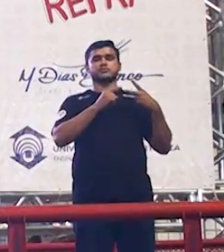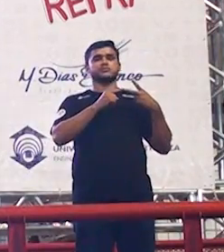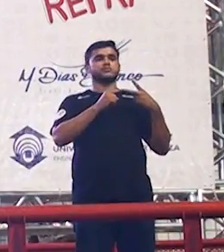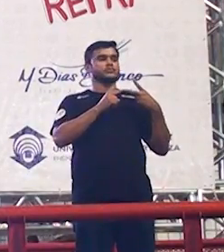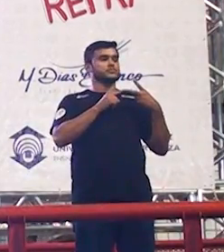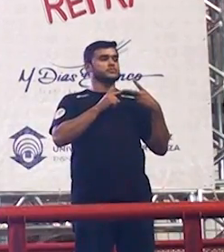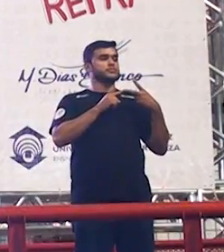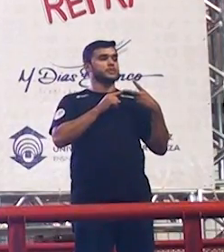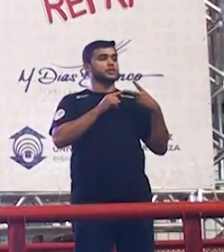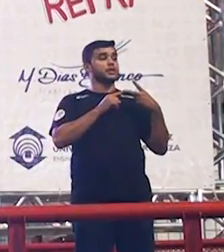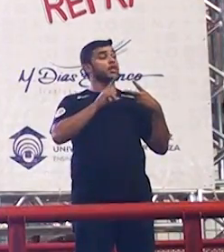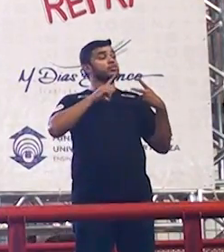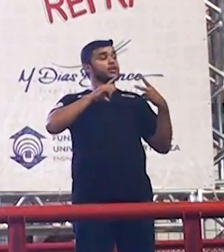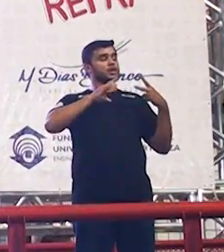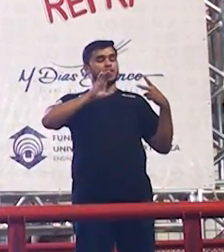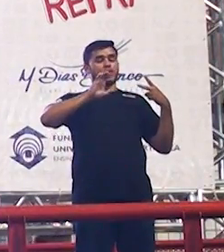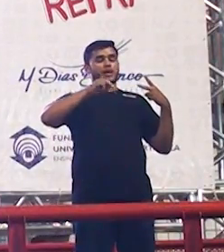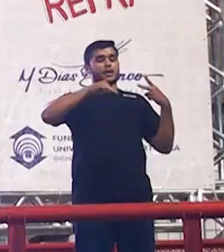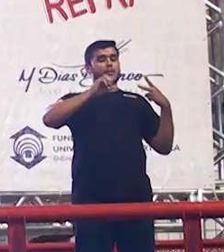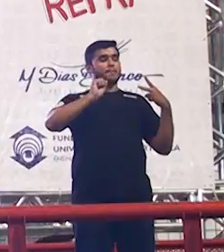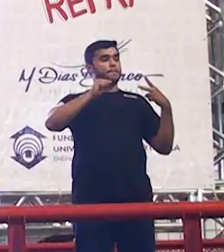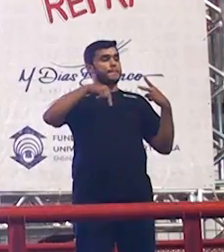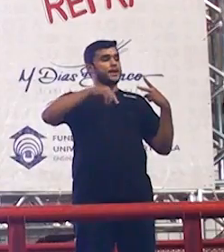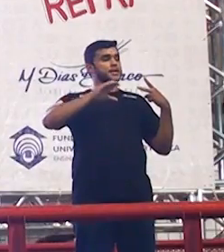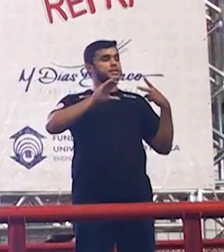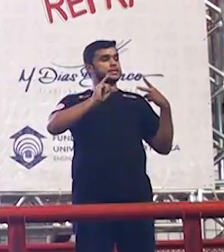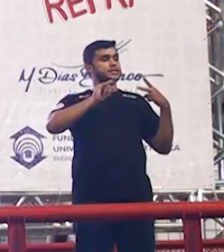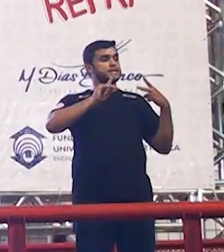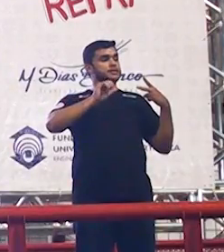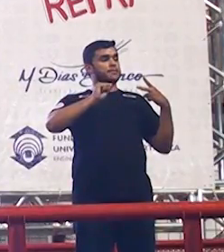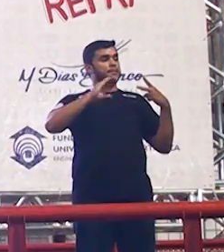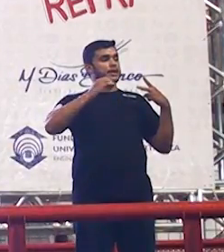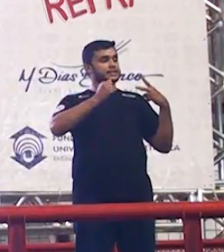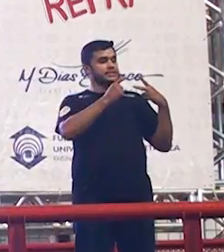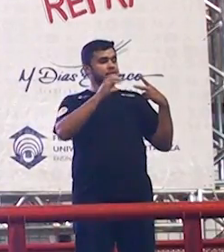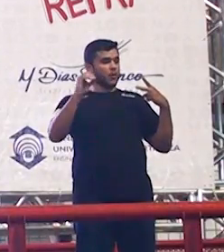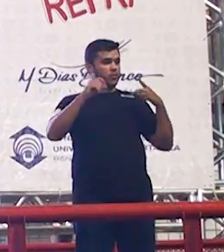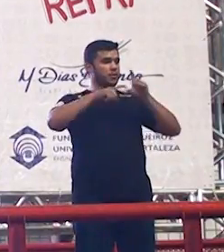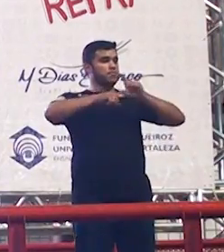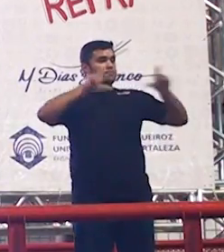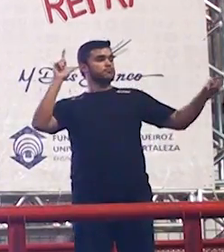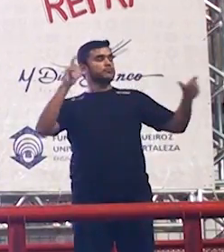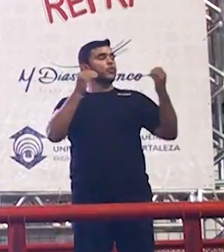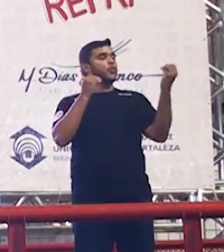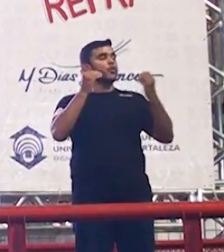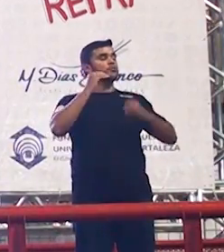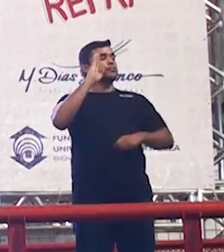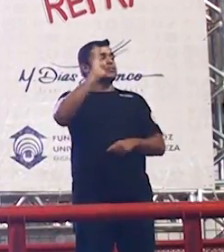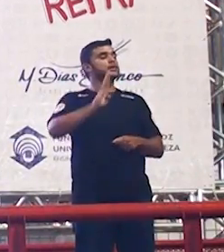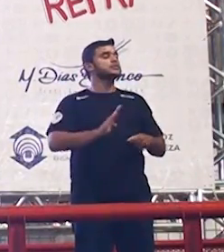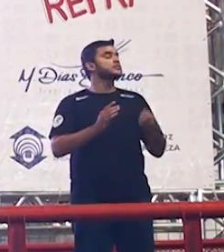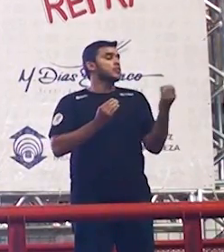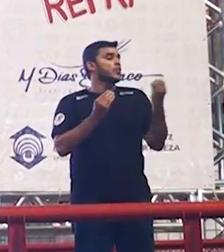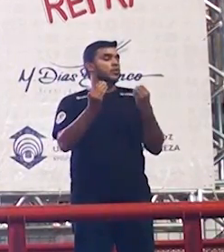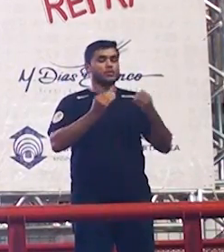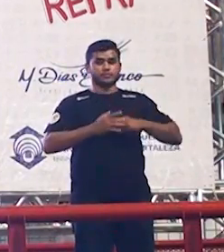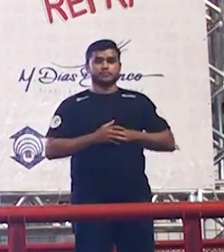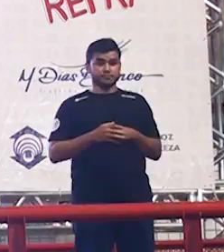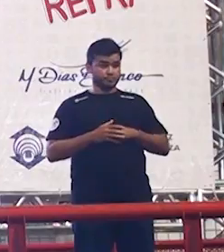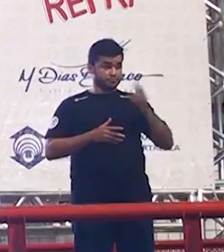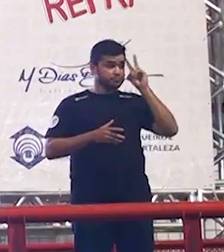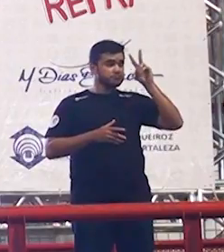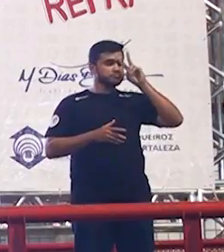de emancipação. Os movimentos de emancipação no Brasil. Ou